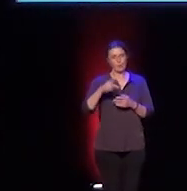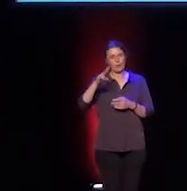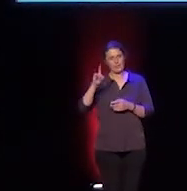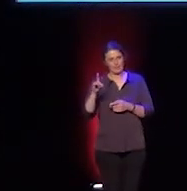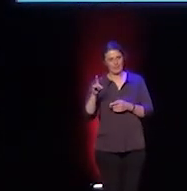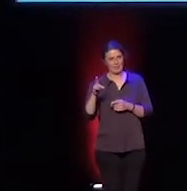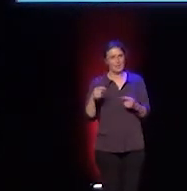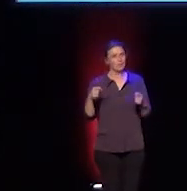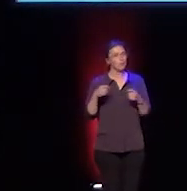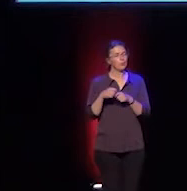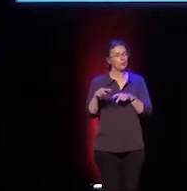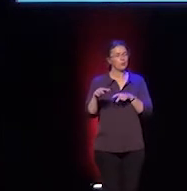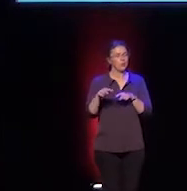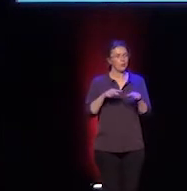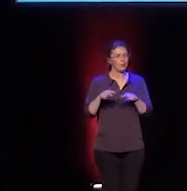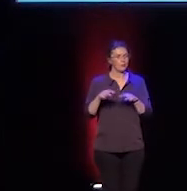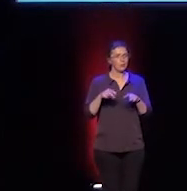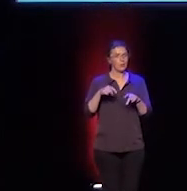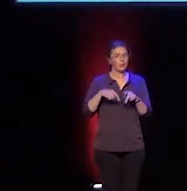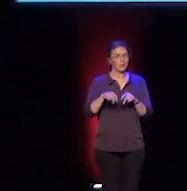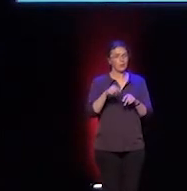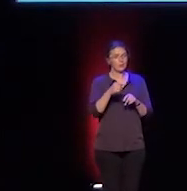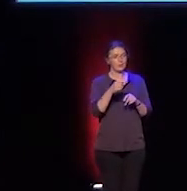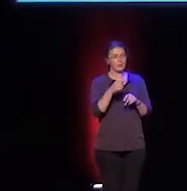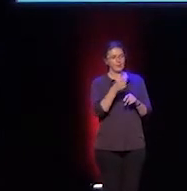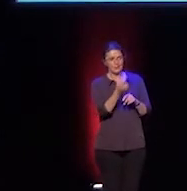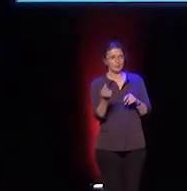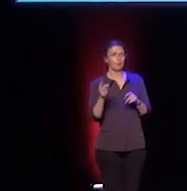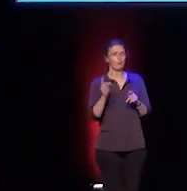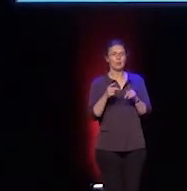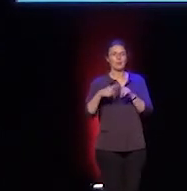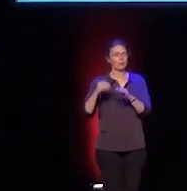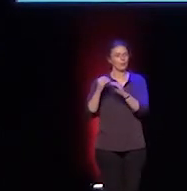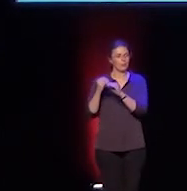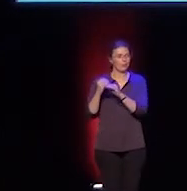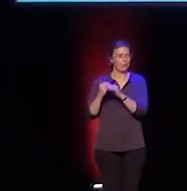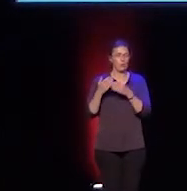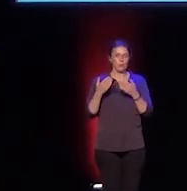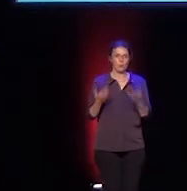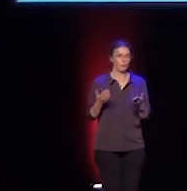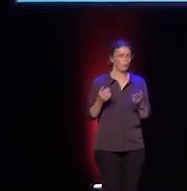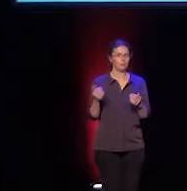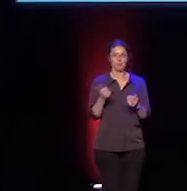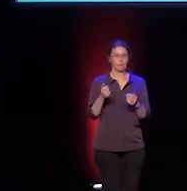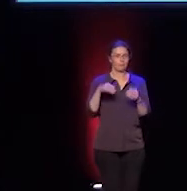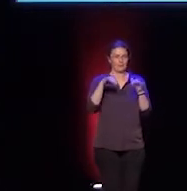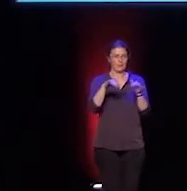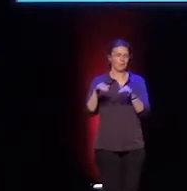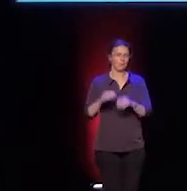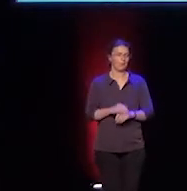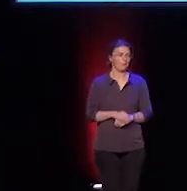die Bundesorganisation, durch Sie und weitere Kollegen heute so hochkarätig vertreten